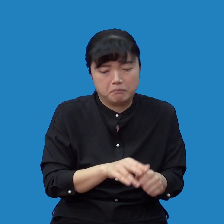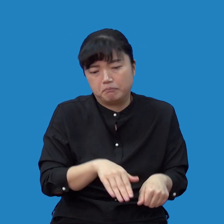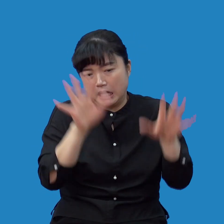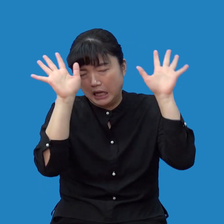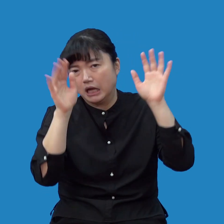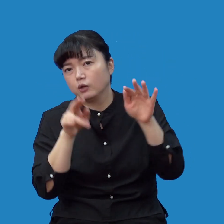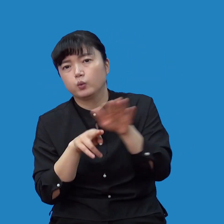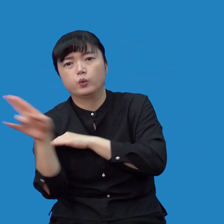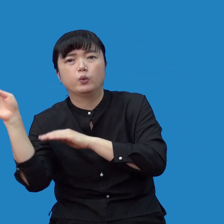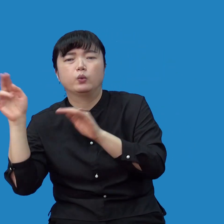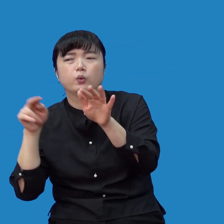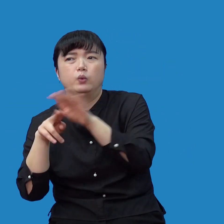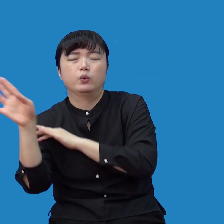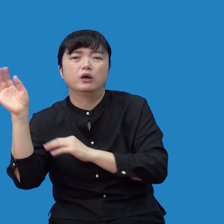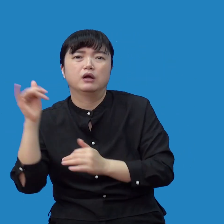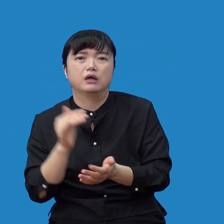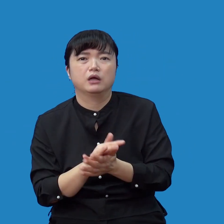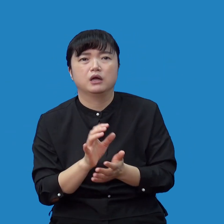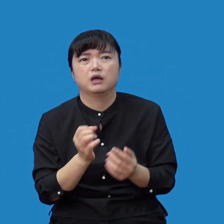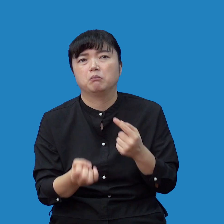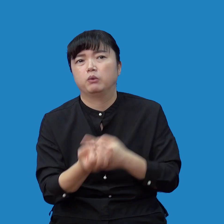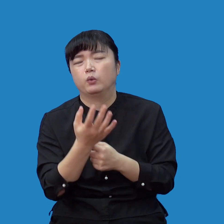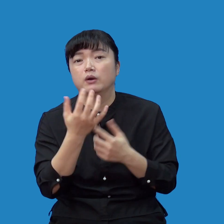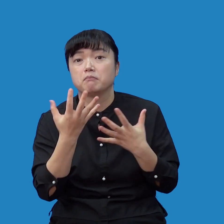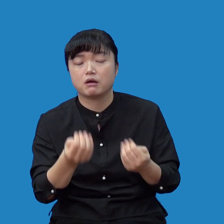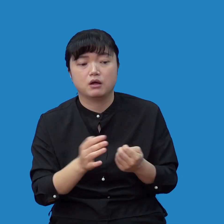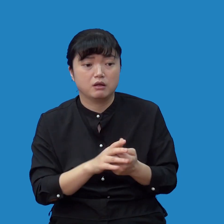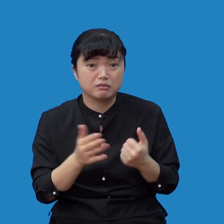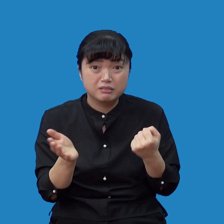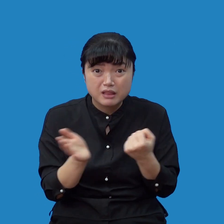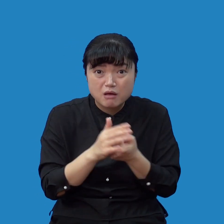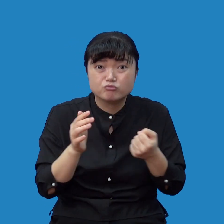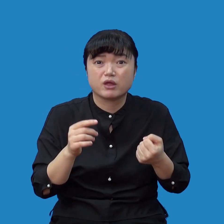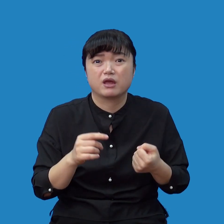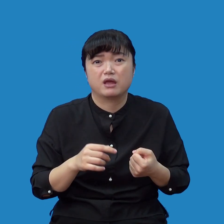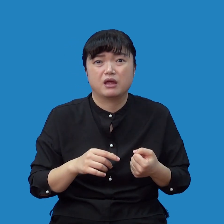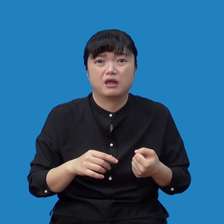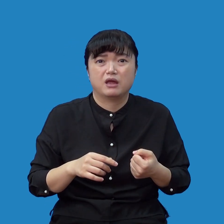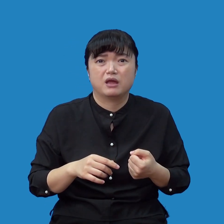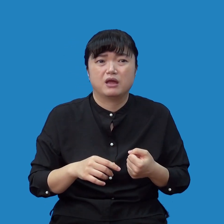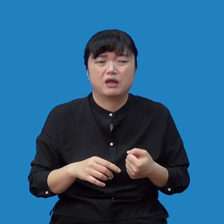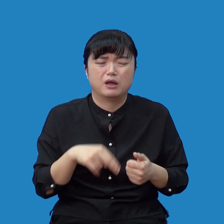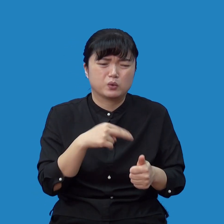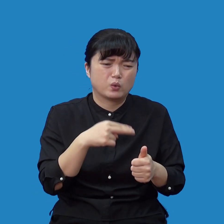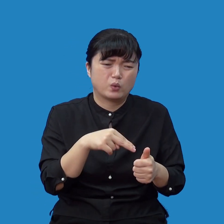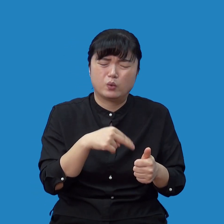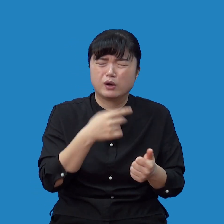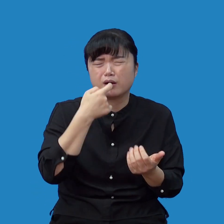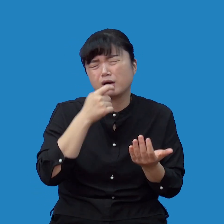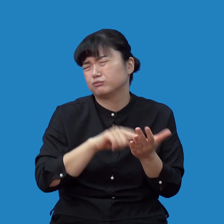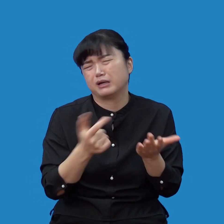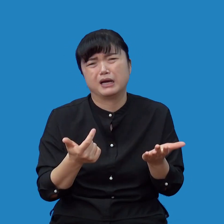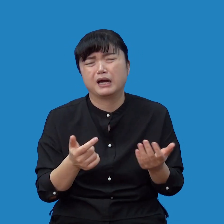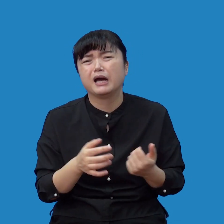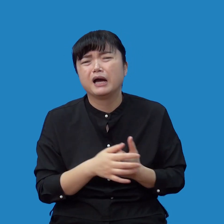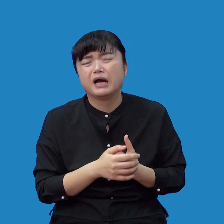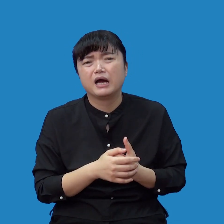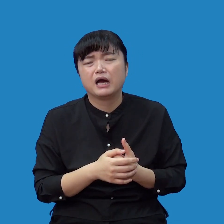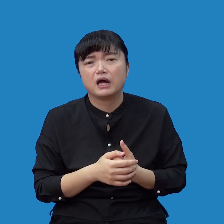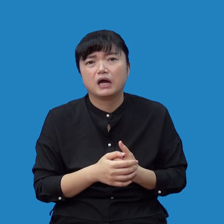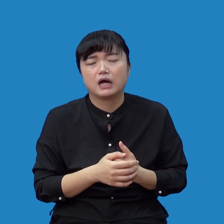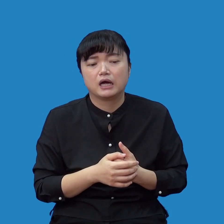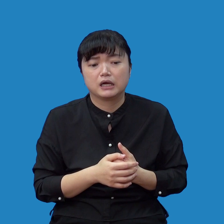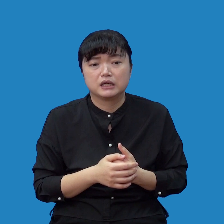중간에 뛰쳐나가고, 그래서 교육 시간이 아수라장이 될 때도 그렇게 있었다고 합니다. 근데 그런